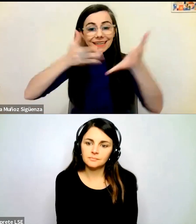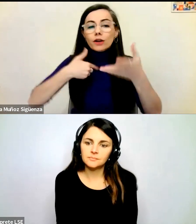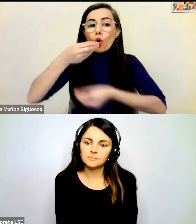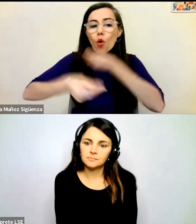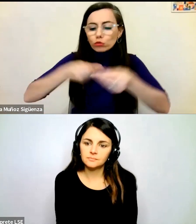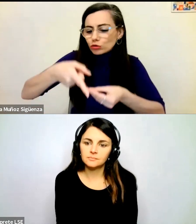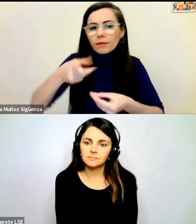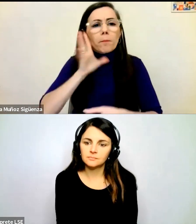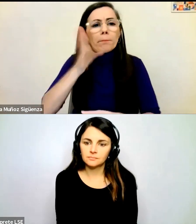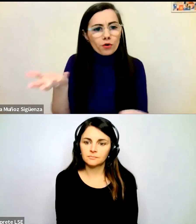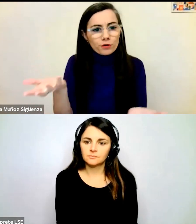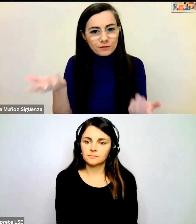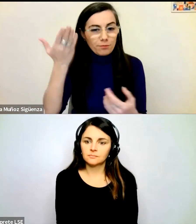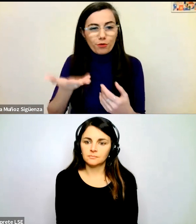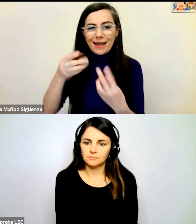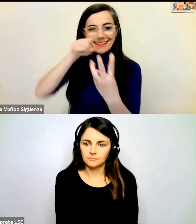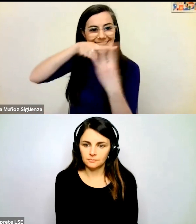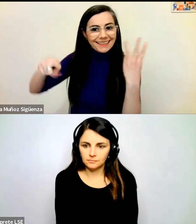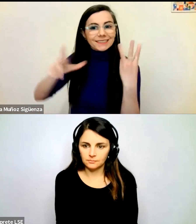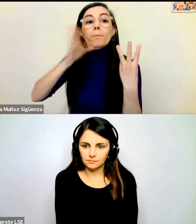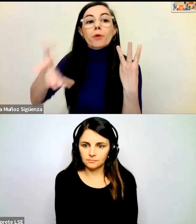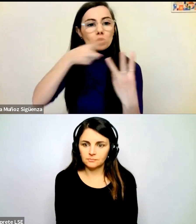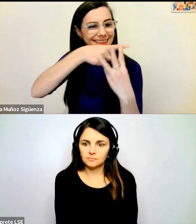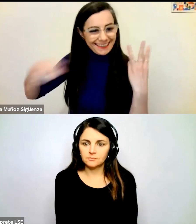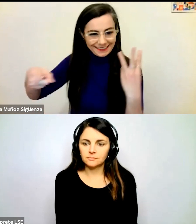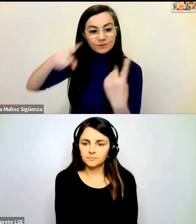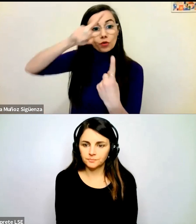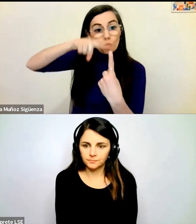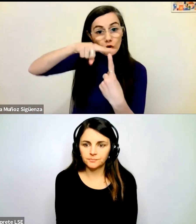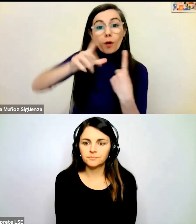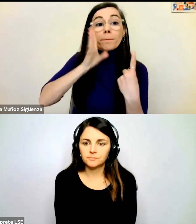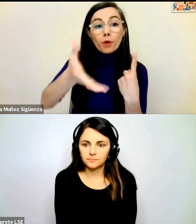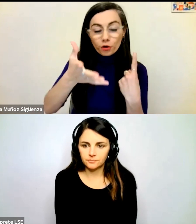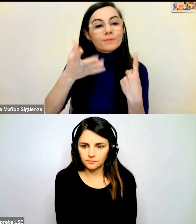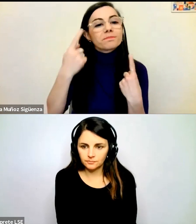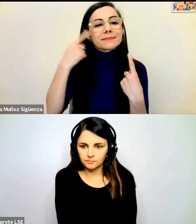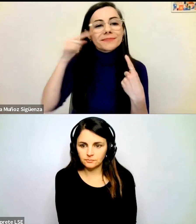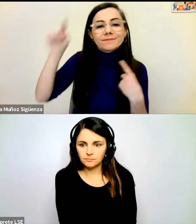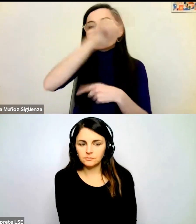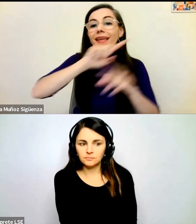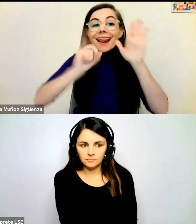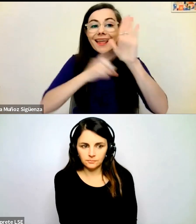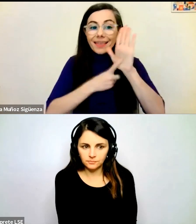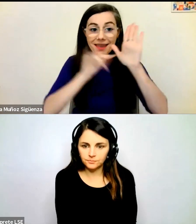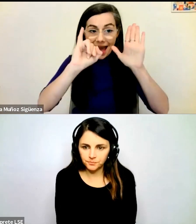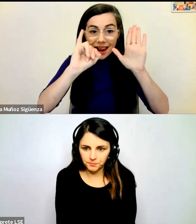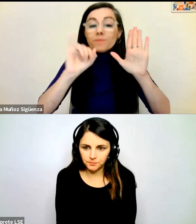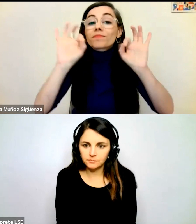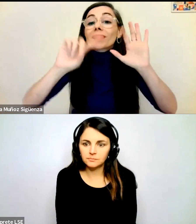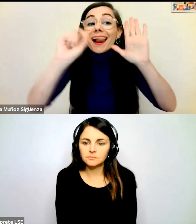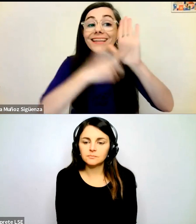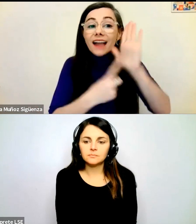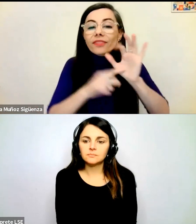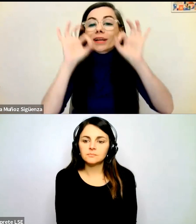que actualmente, pues, ¿por qué usar LaySign? Por 3 motivos. En primer